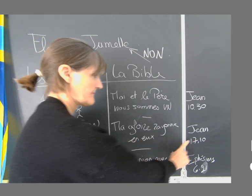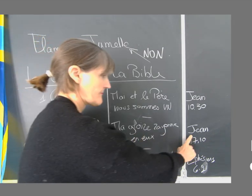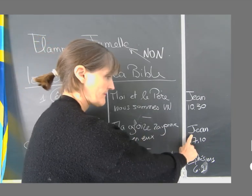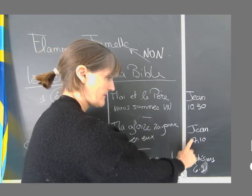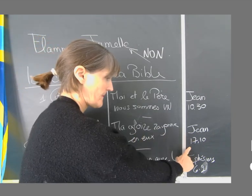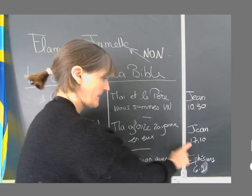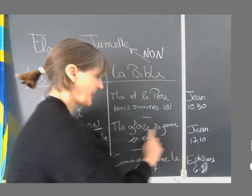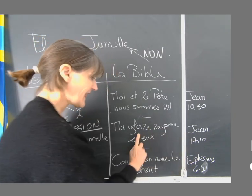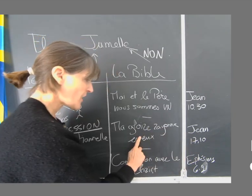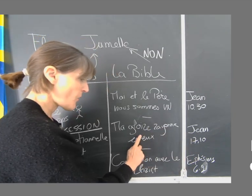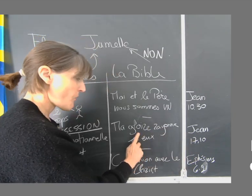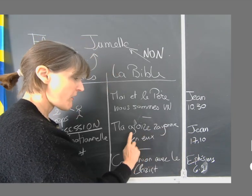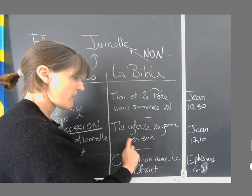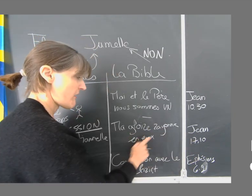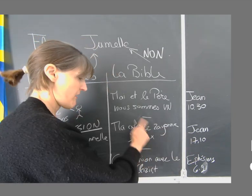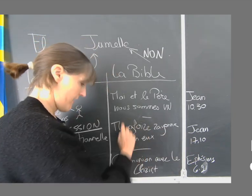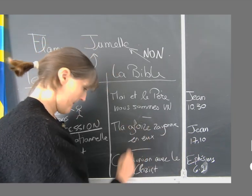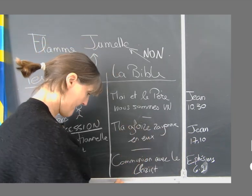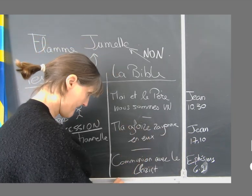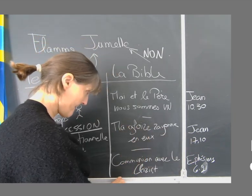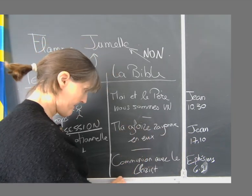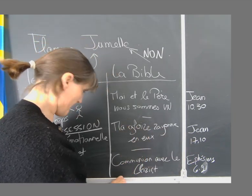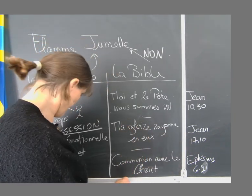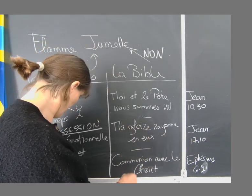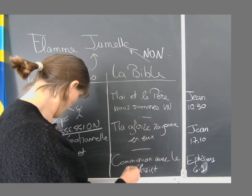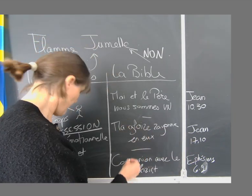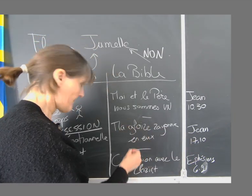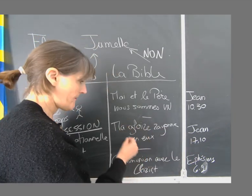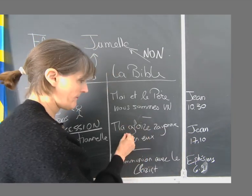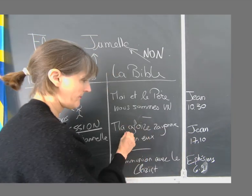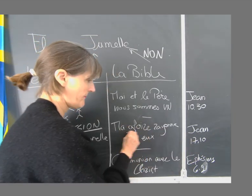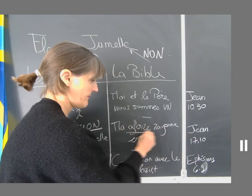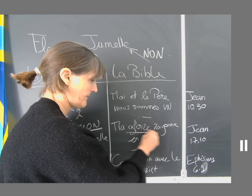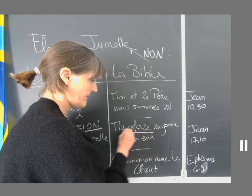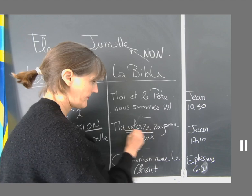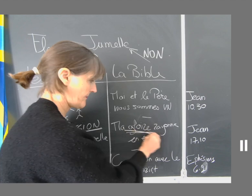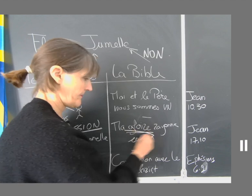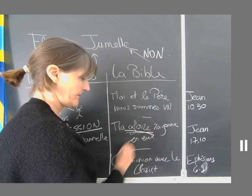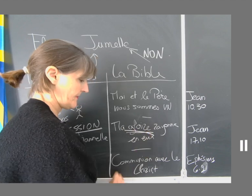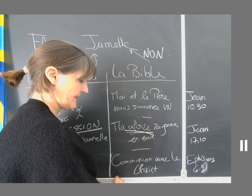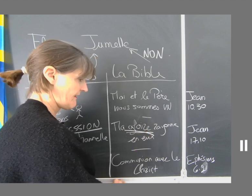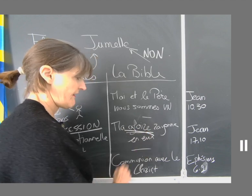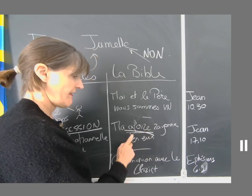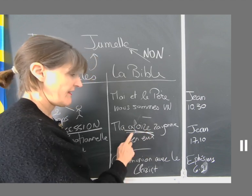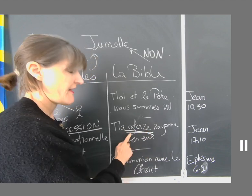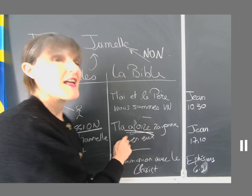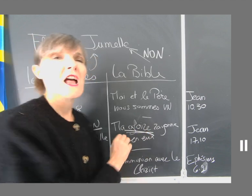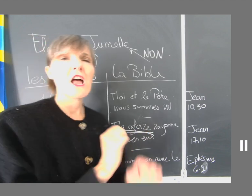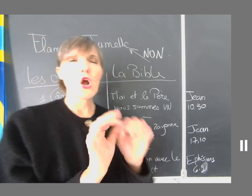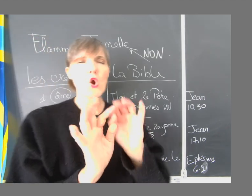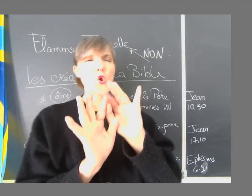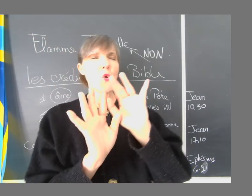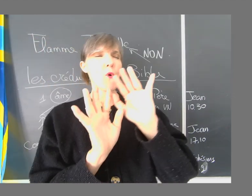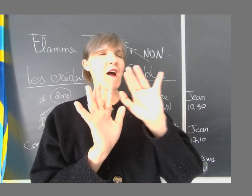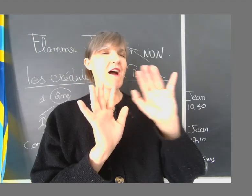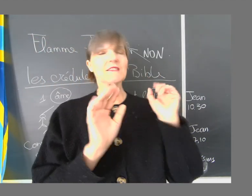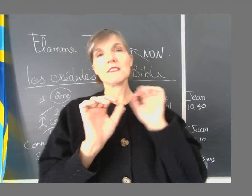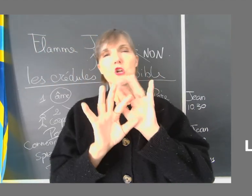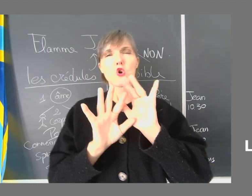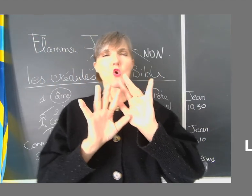deuxième verset dans jean 17 10 et il est écrit ma gloire rayonne en nous la